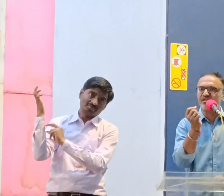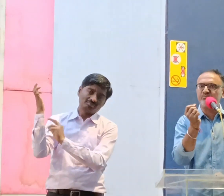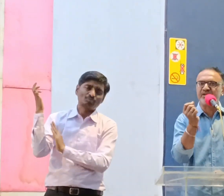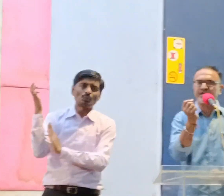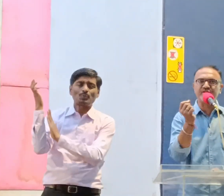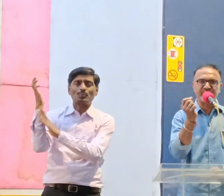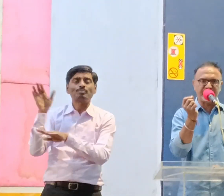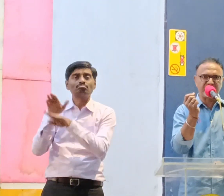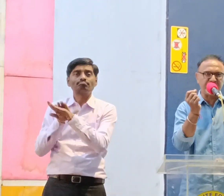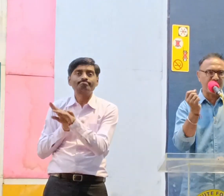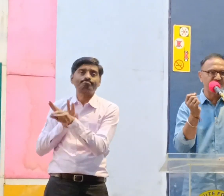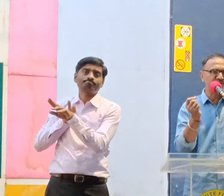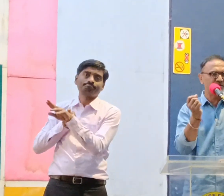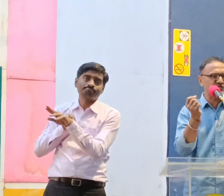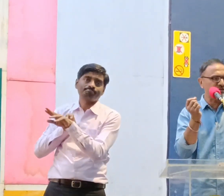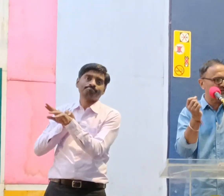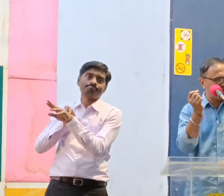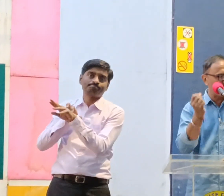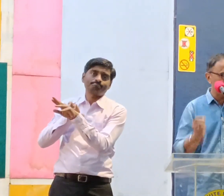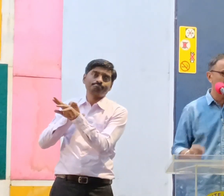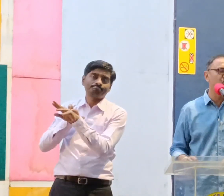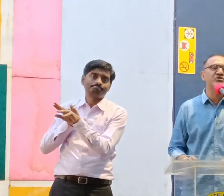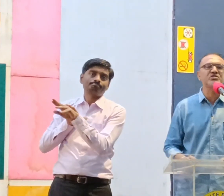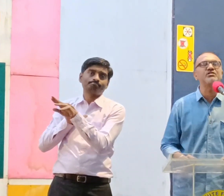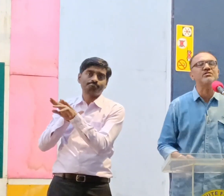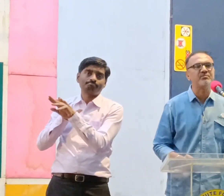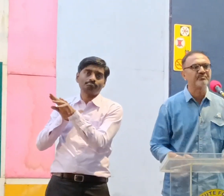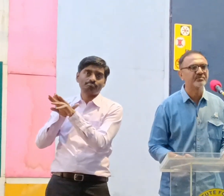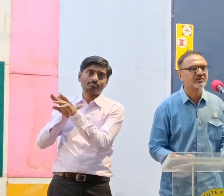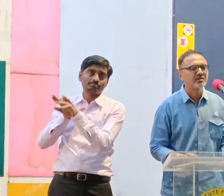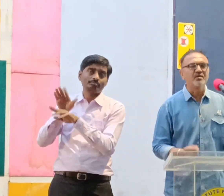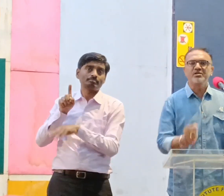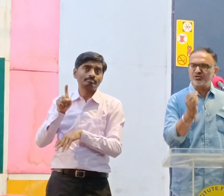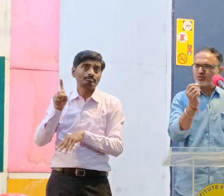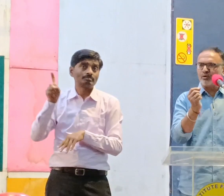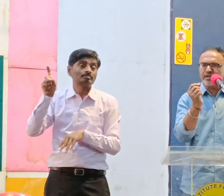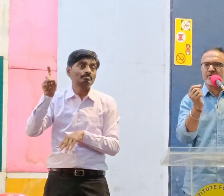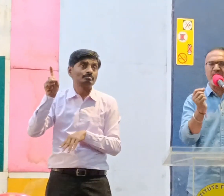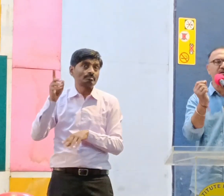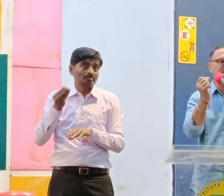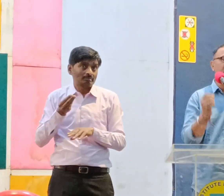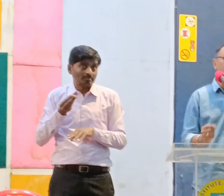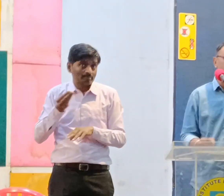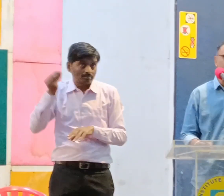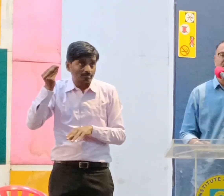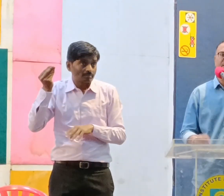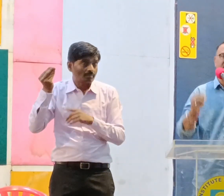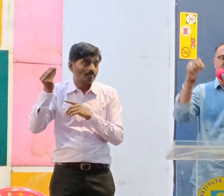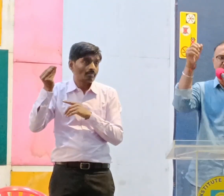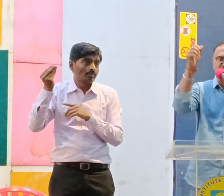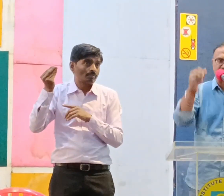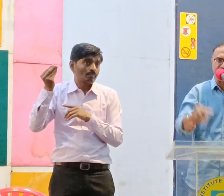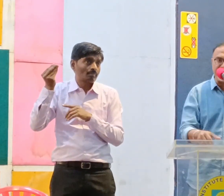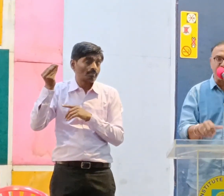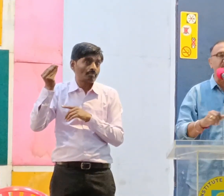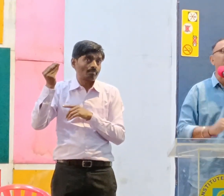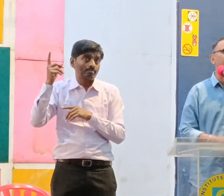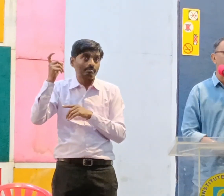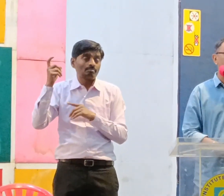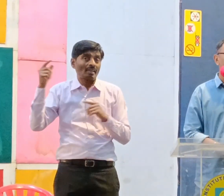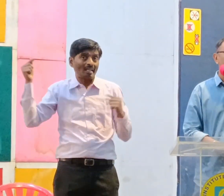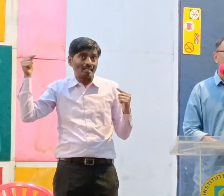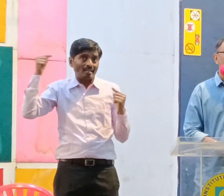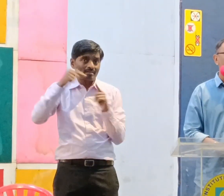ગાય ધીમે ધીમે રેંગતી ખસતી ઉપર જતી હતી હજી તો થોડેક આગળ ગઈ હશે ત્યાં સામેથી એક કીડી